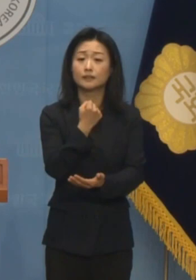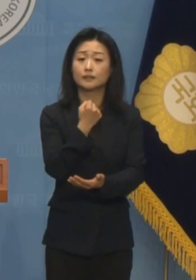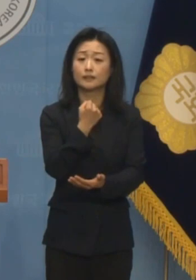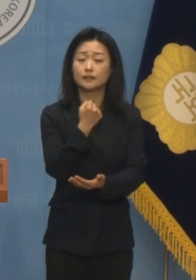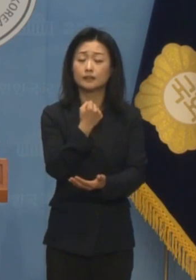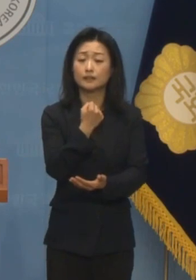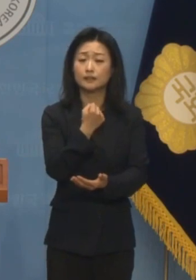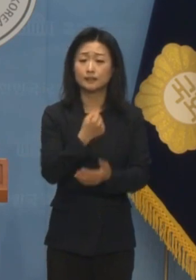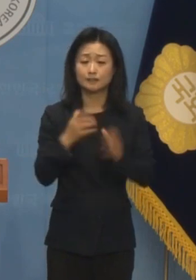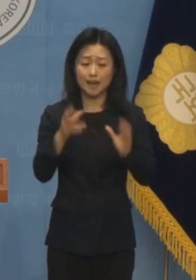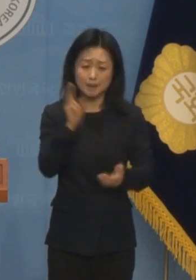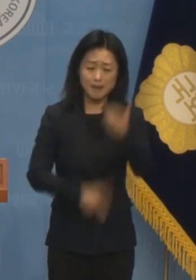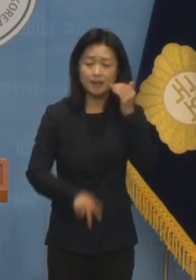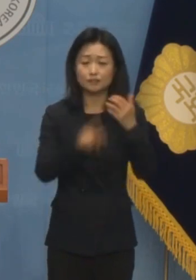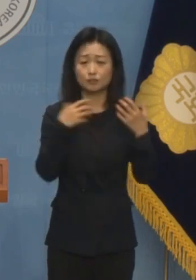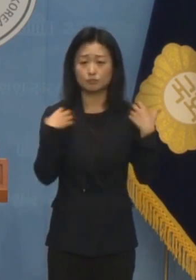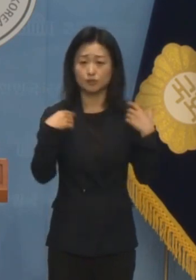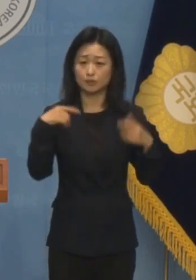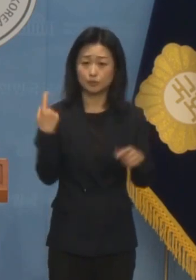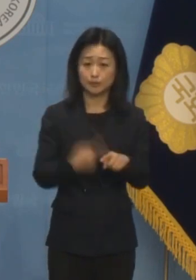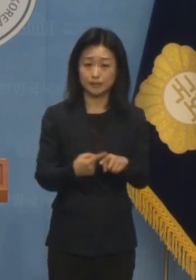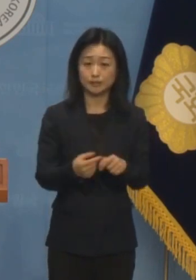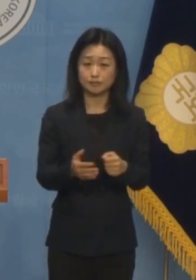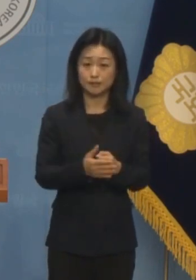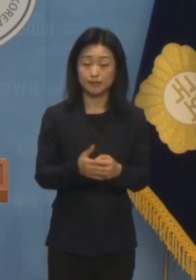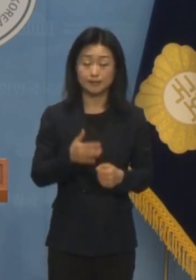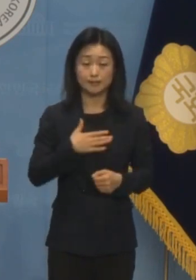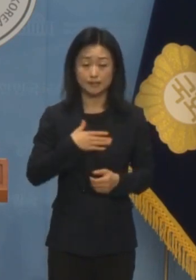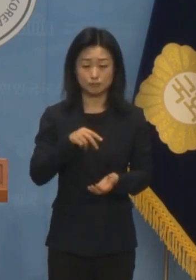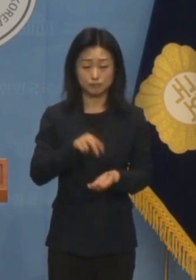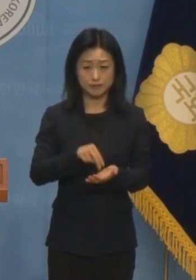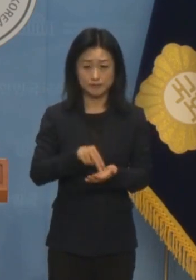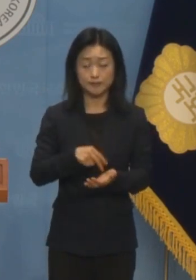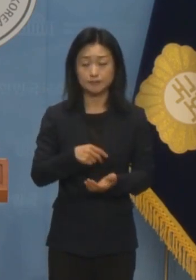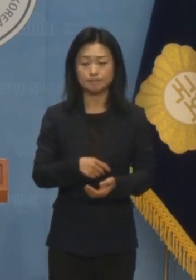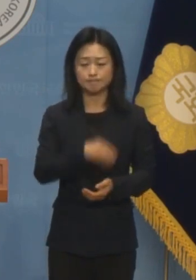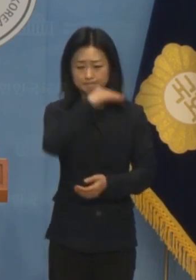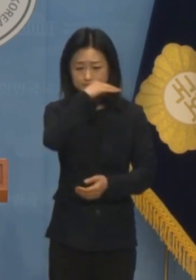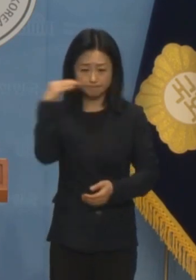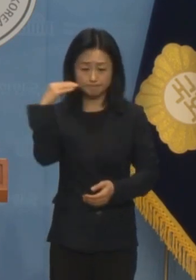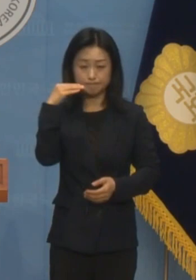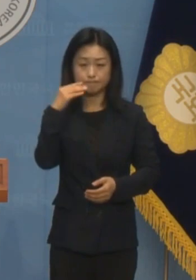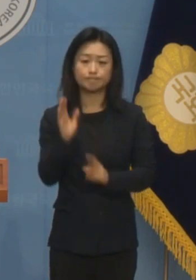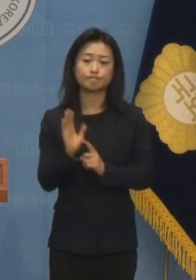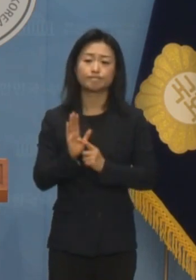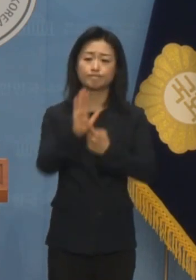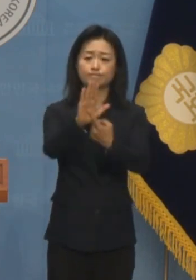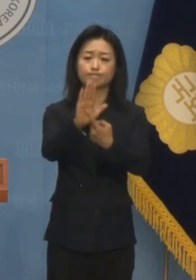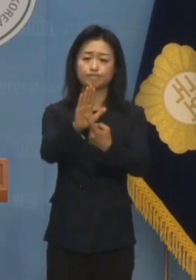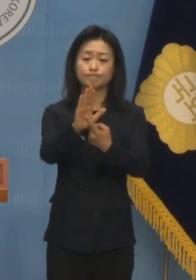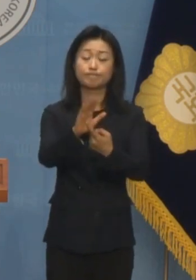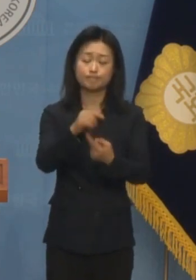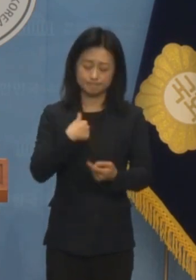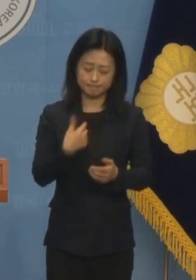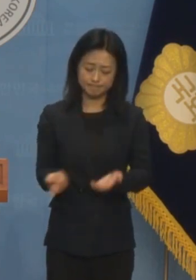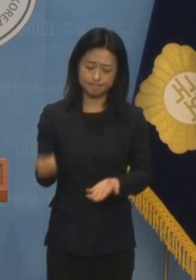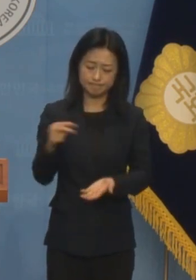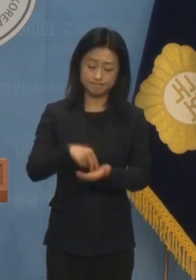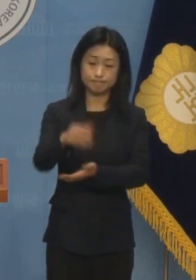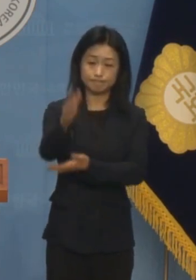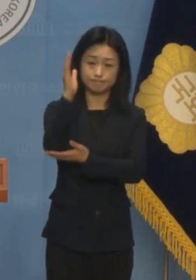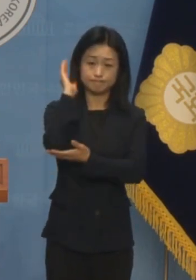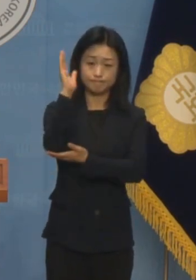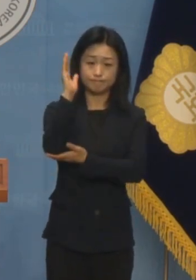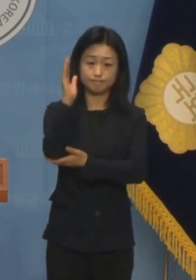매국 정권이 아닌가 생각합니다 그래서 저는이 문제에 대해서 바로 잡아야 된다는 절박한 심정으로 오늘